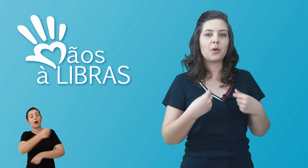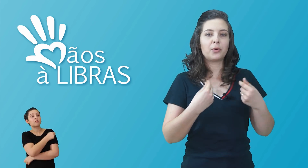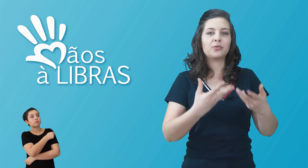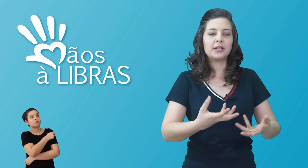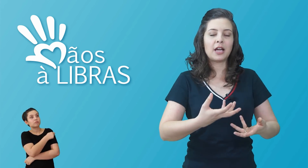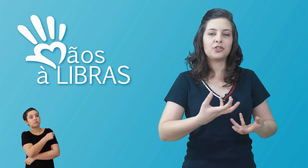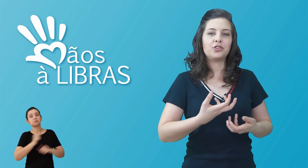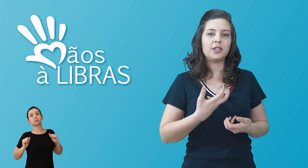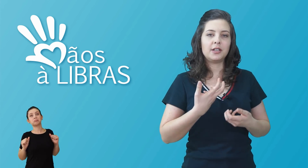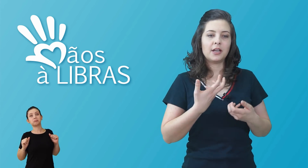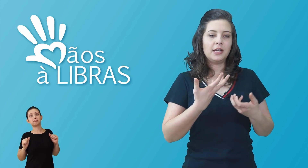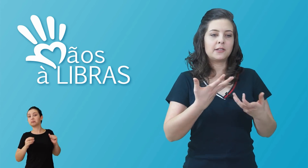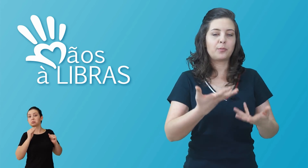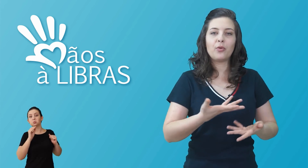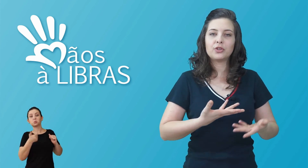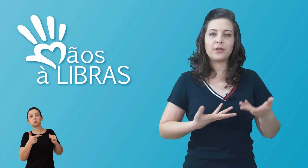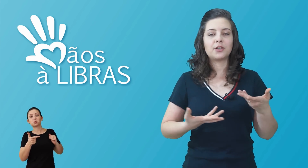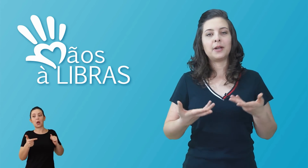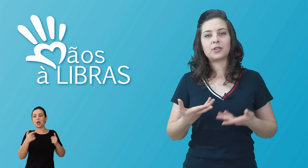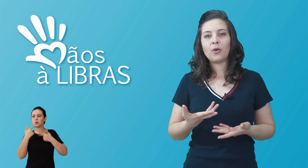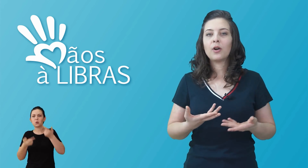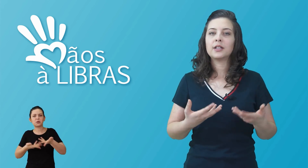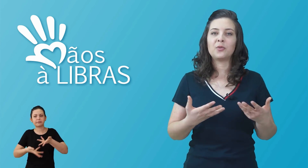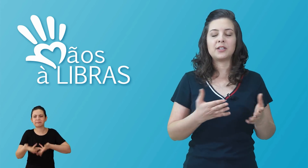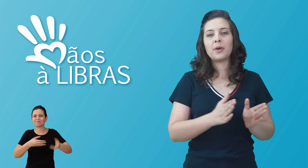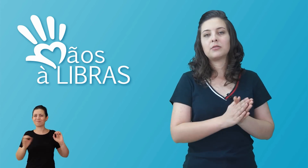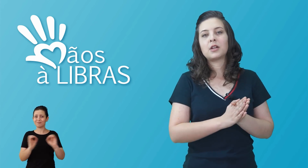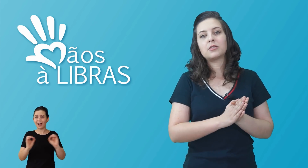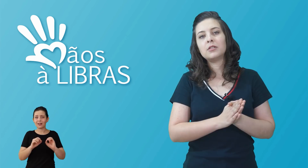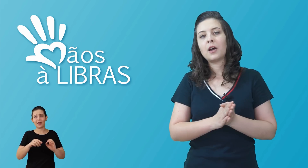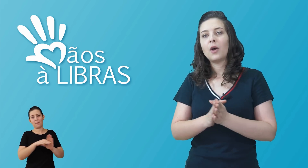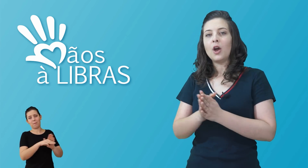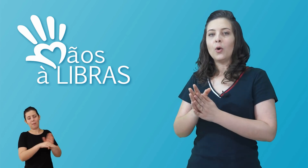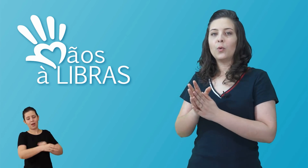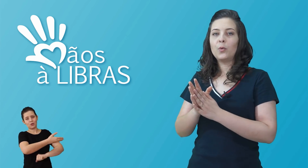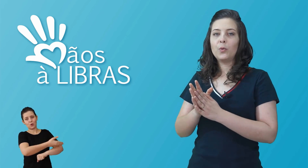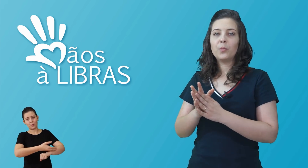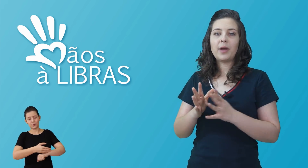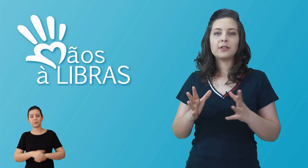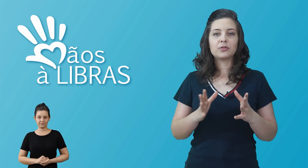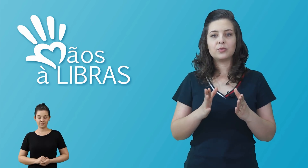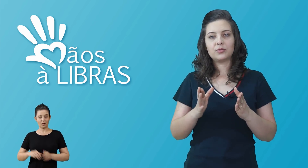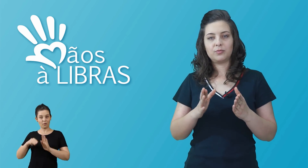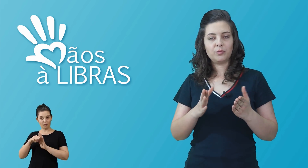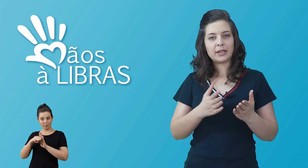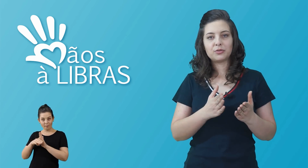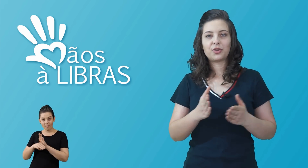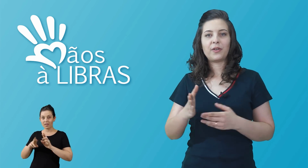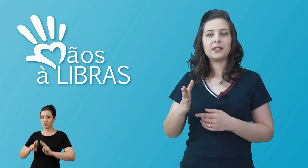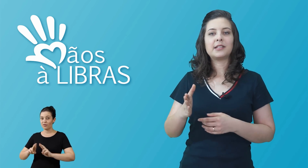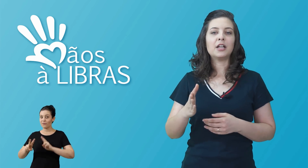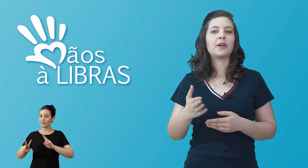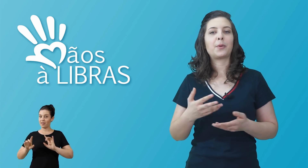aluno não tem oportunidade de expor, de fazer uma troca. Então esse é o método tradicional. Um